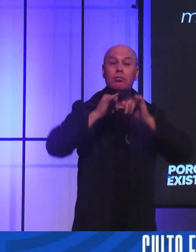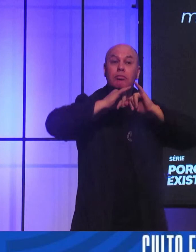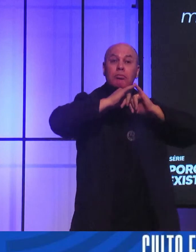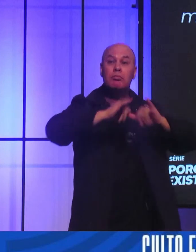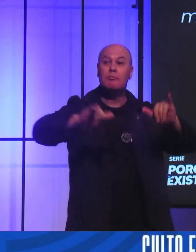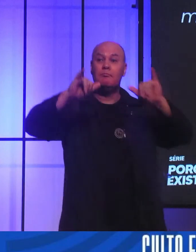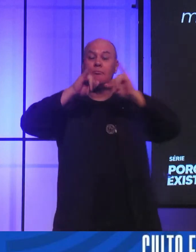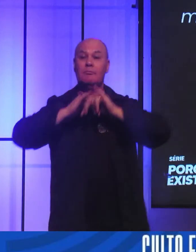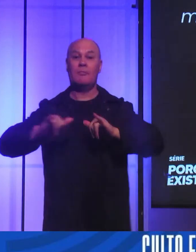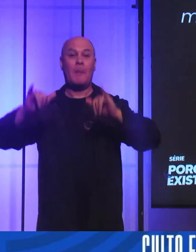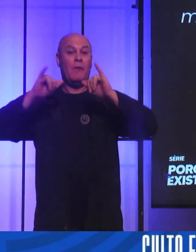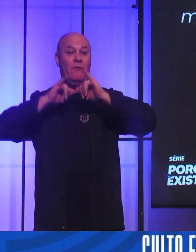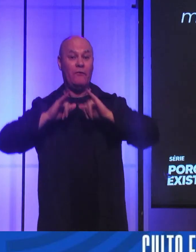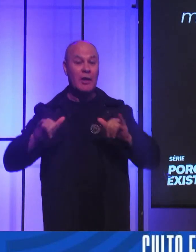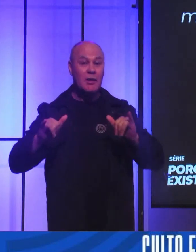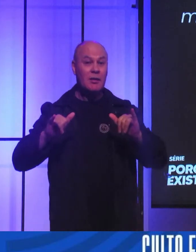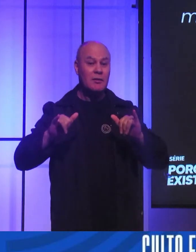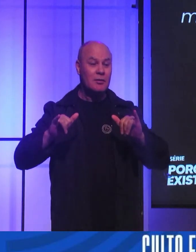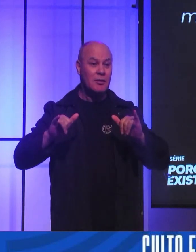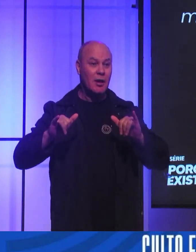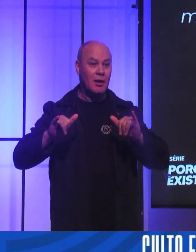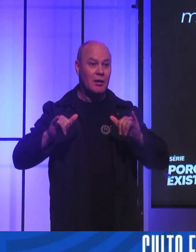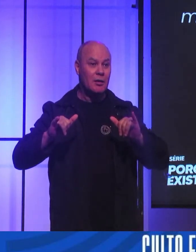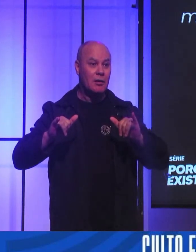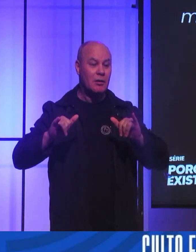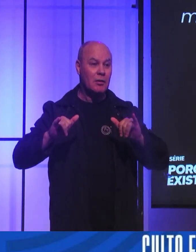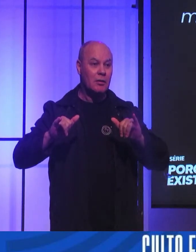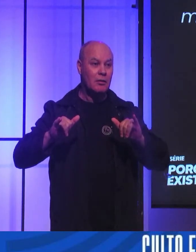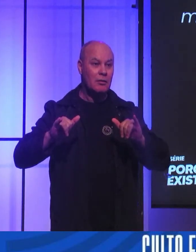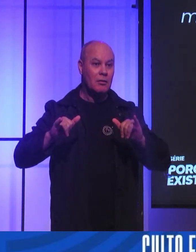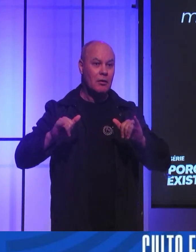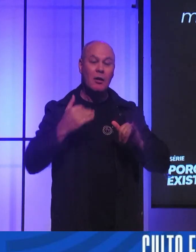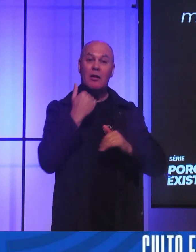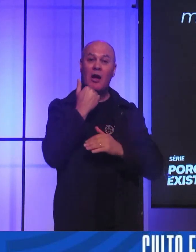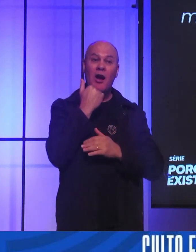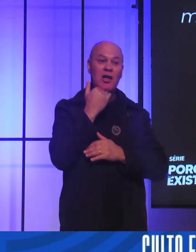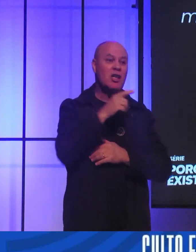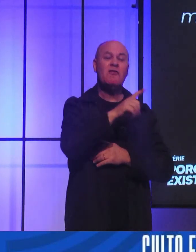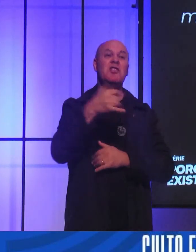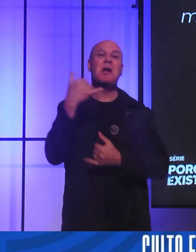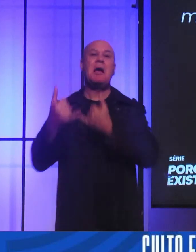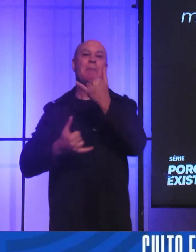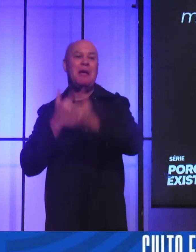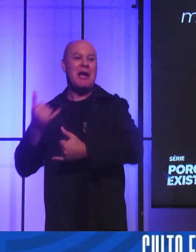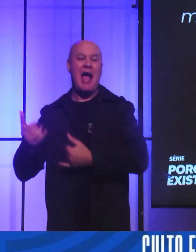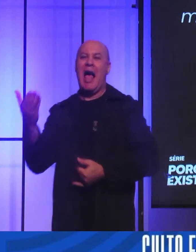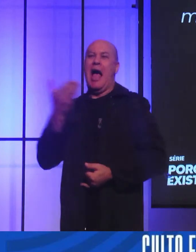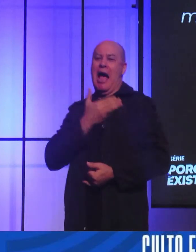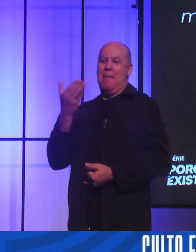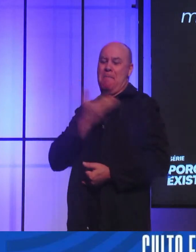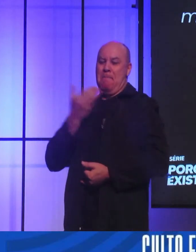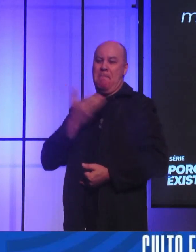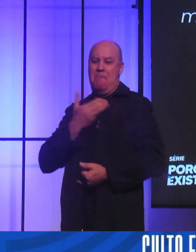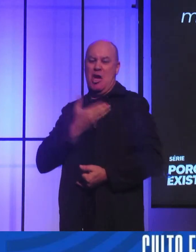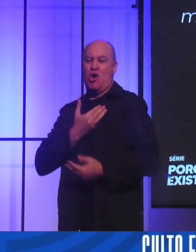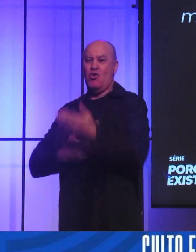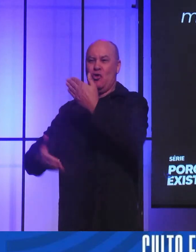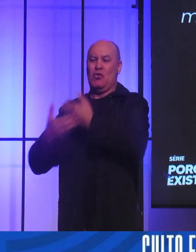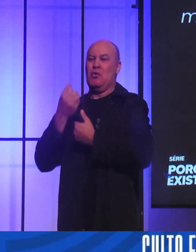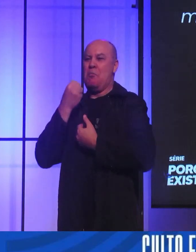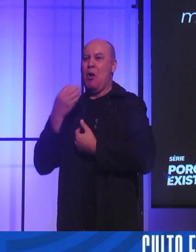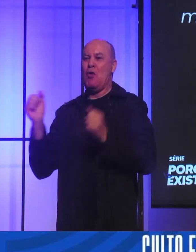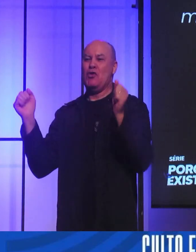Por isso, compartilhar o Evangelho tem um aspecto eterno.